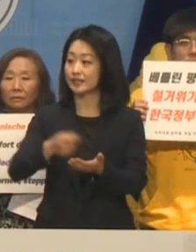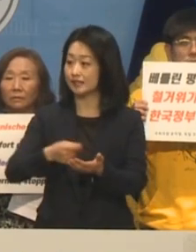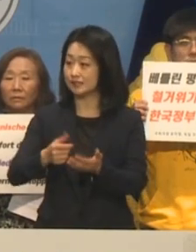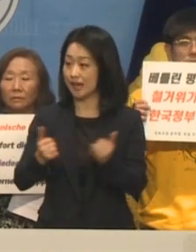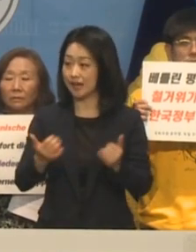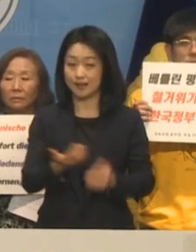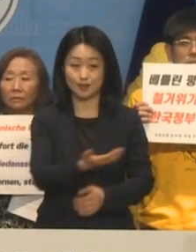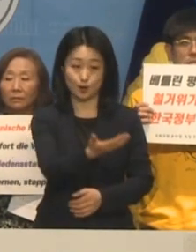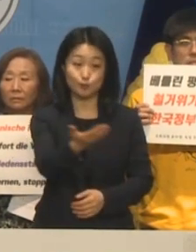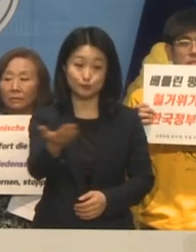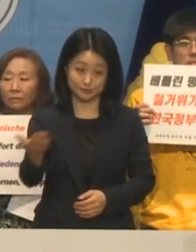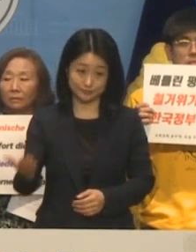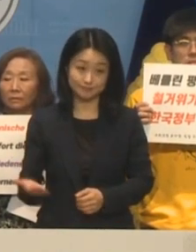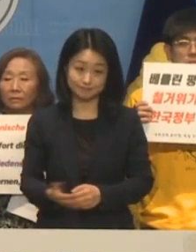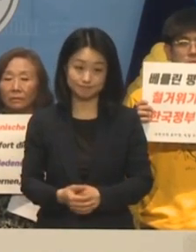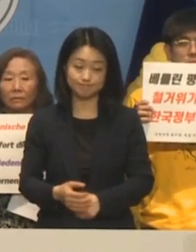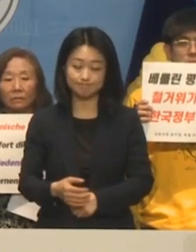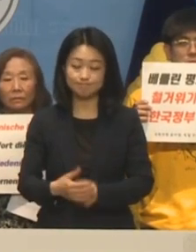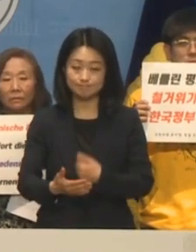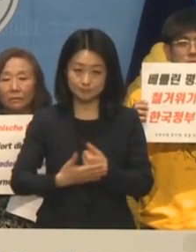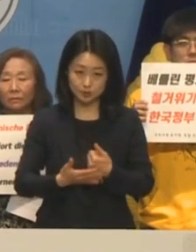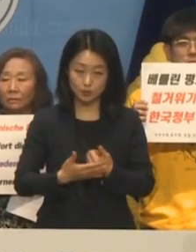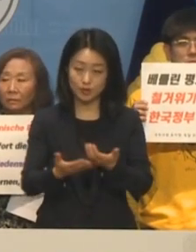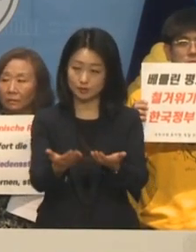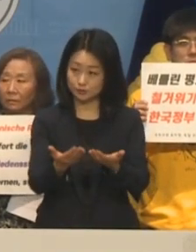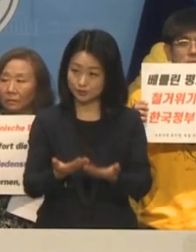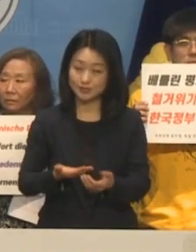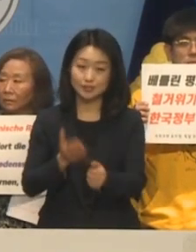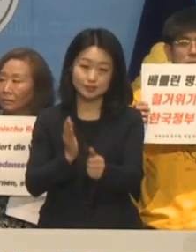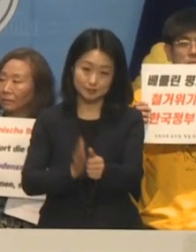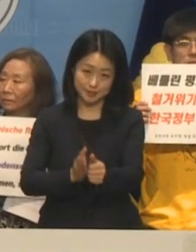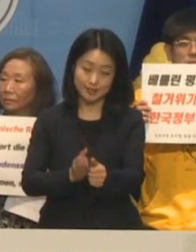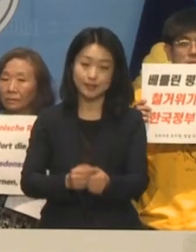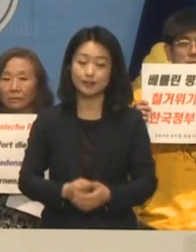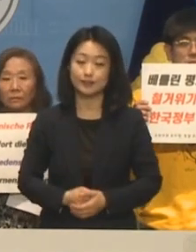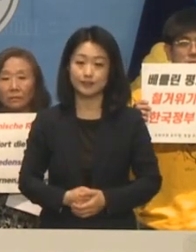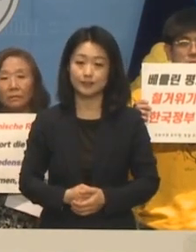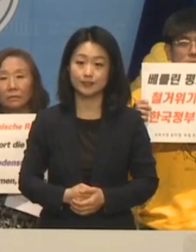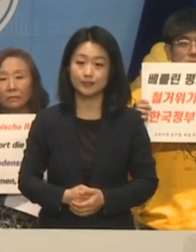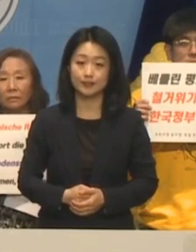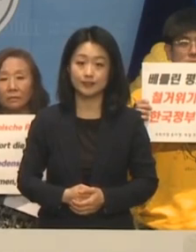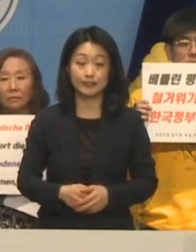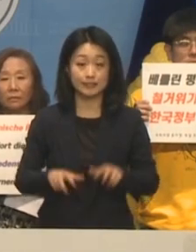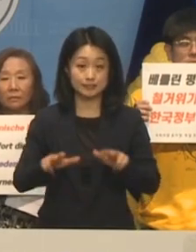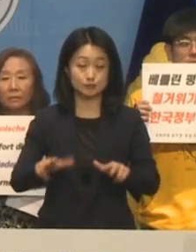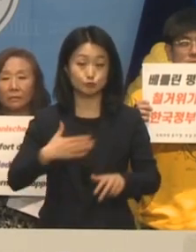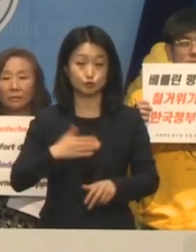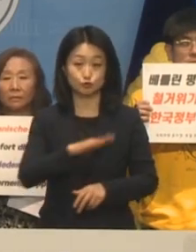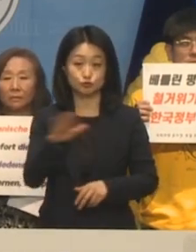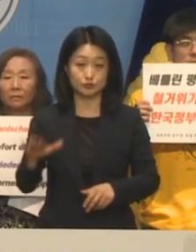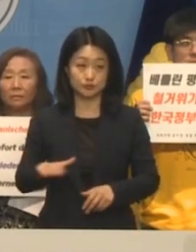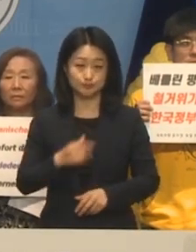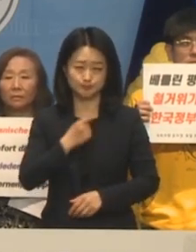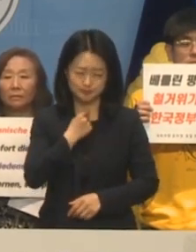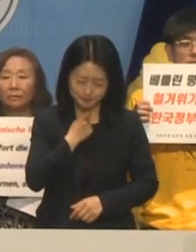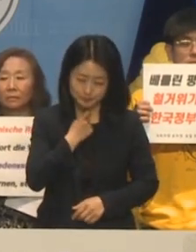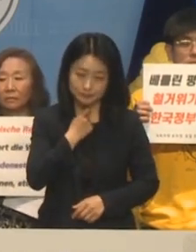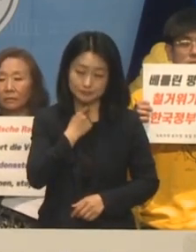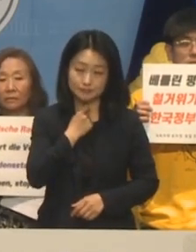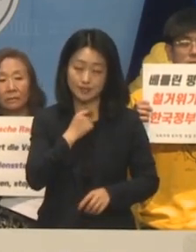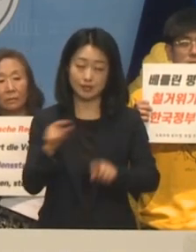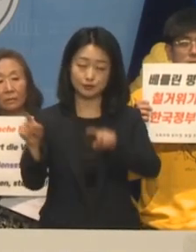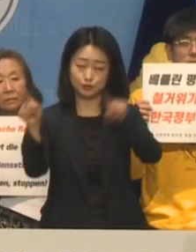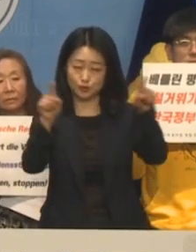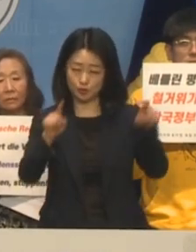기자님들의 취재와 또 보도가 있어야만이 이러한 우리의 목소리가 전국 각지로 또